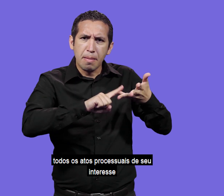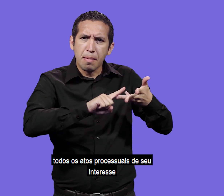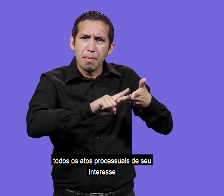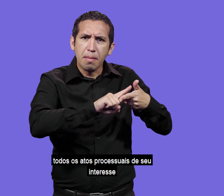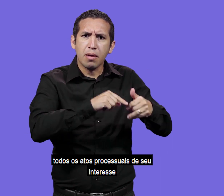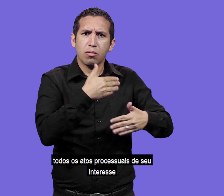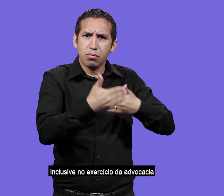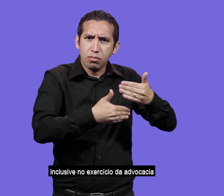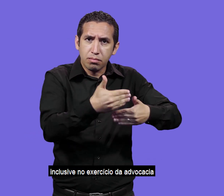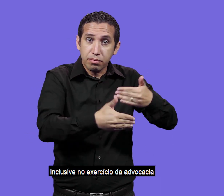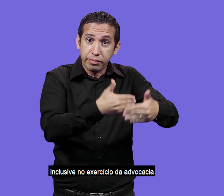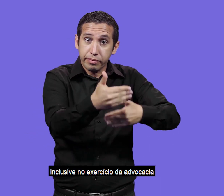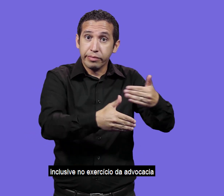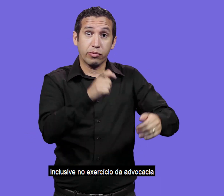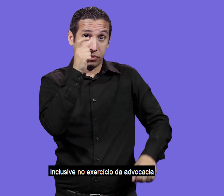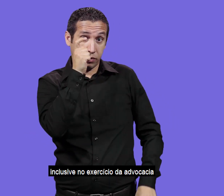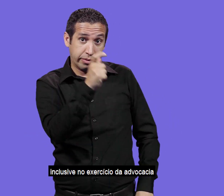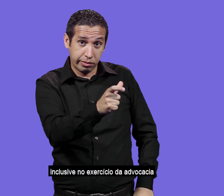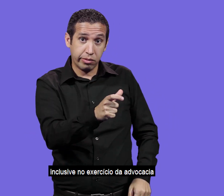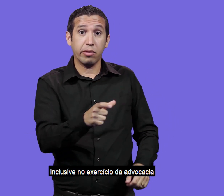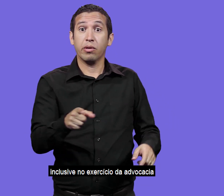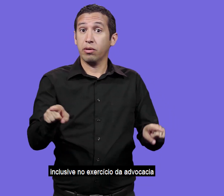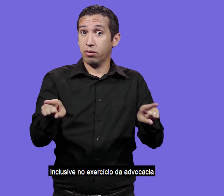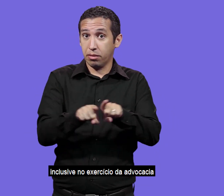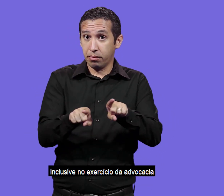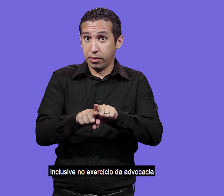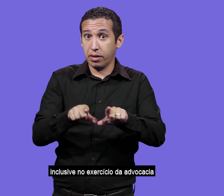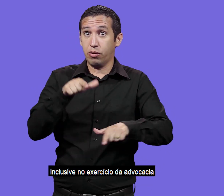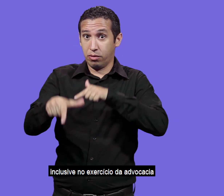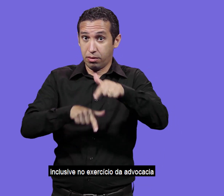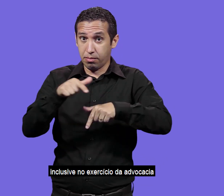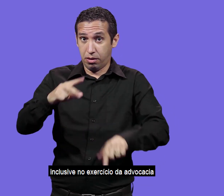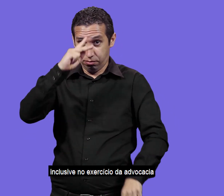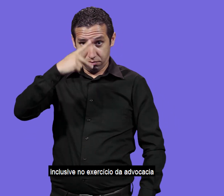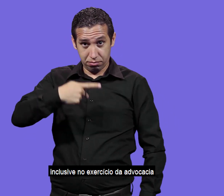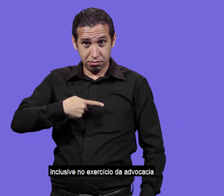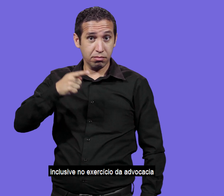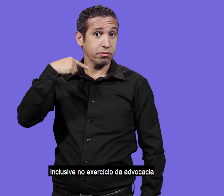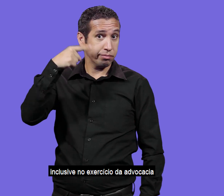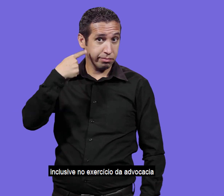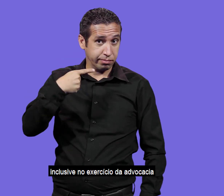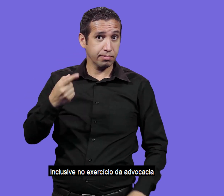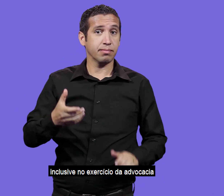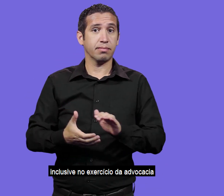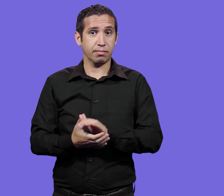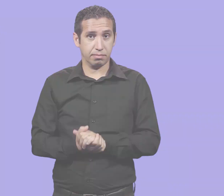seu interesse, inclusive no exercício da advocacia.